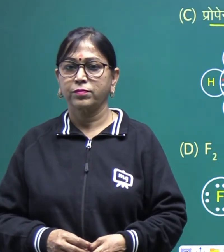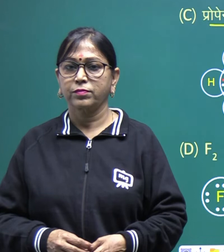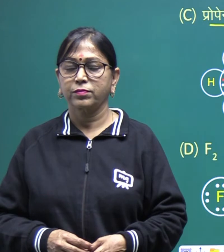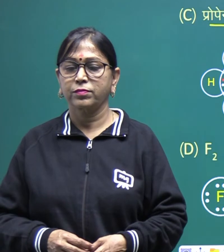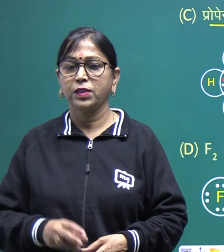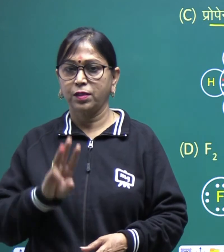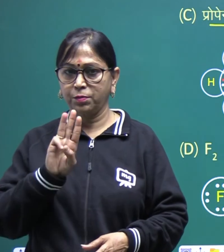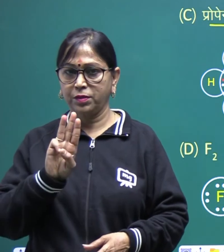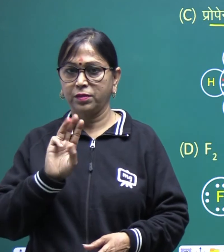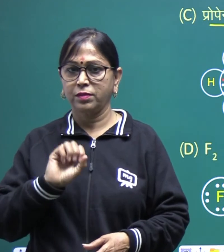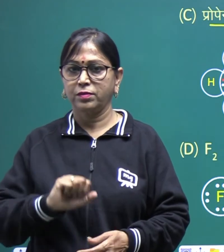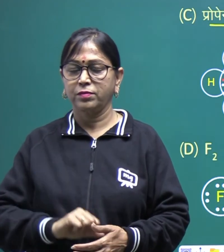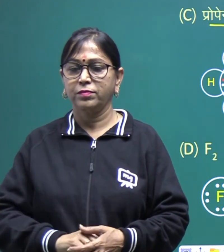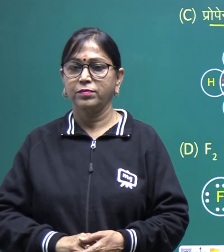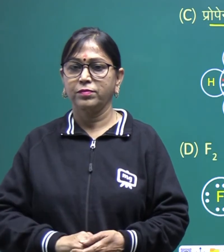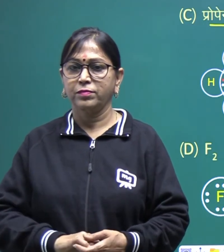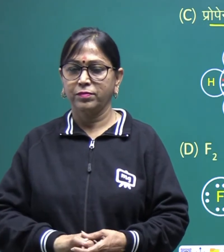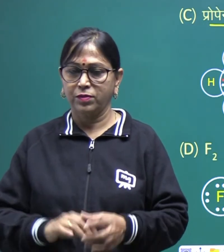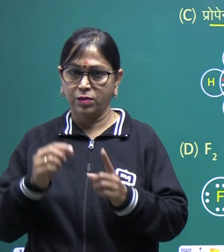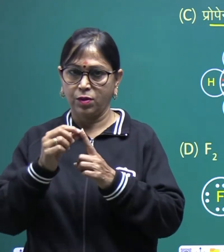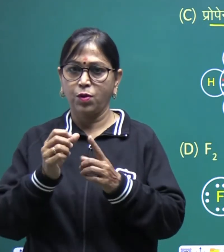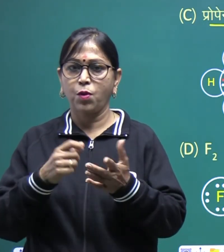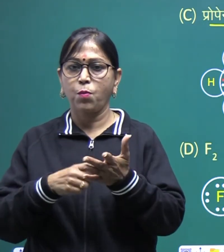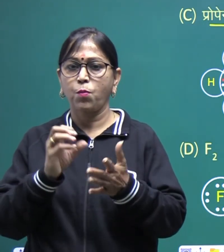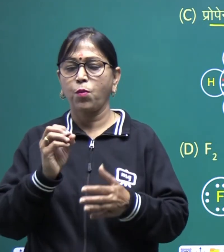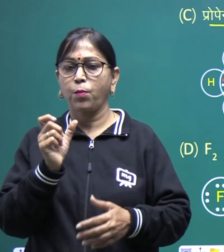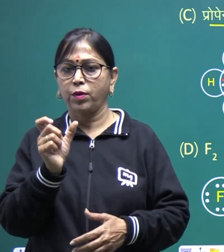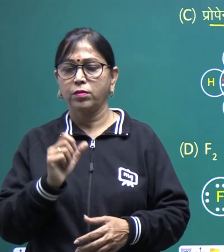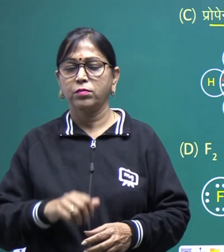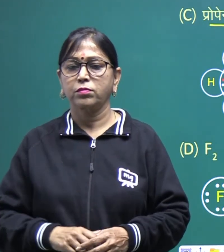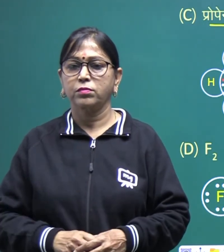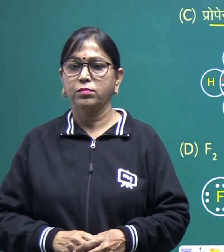नंबर 3, प्रोपेन।